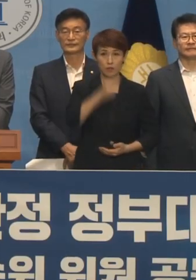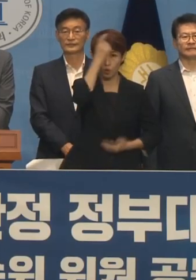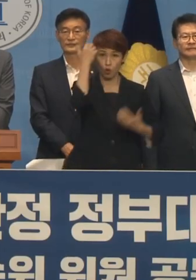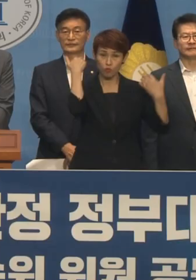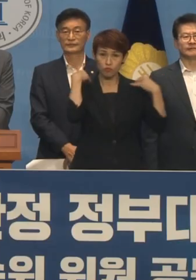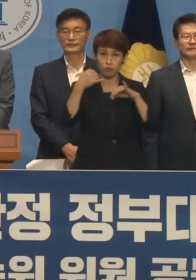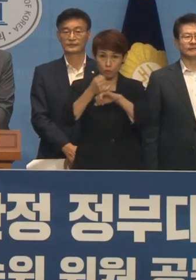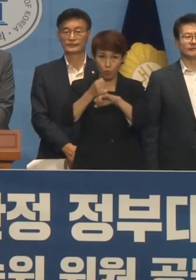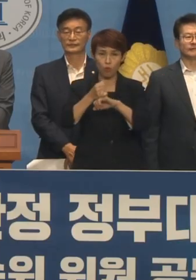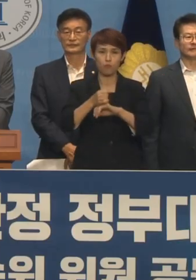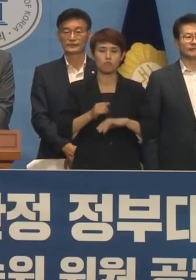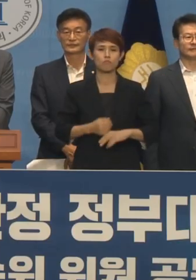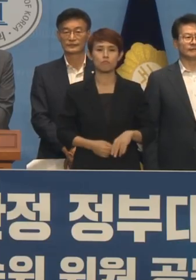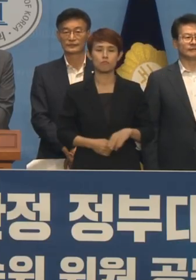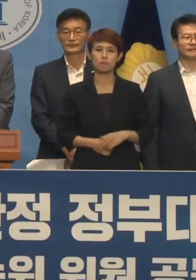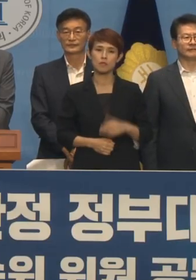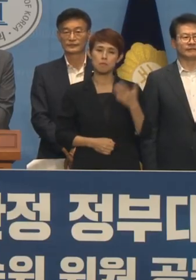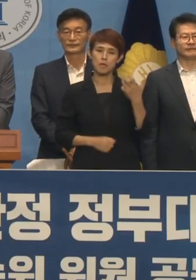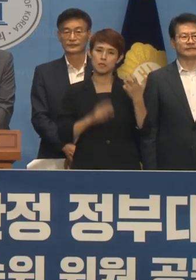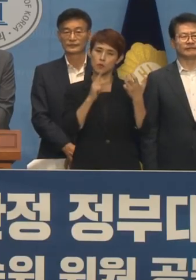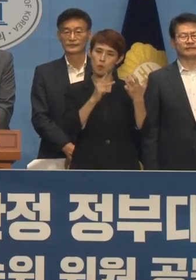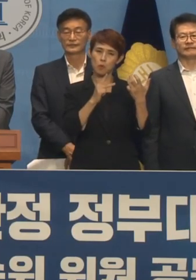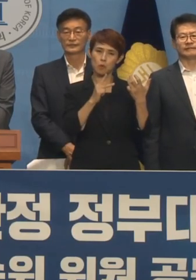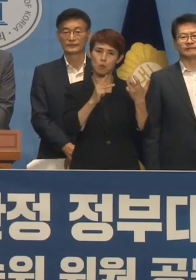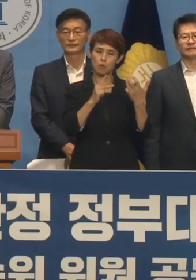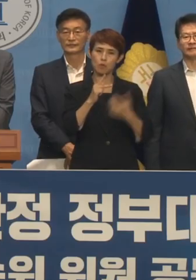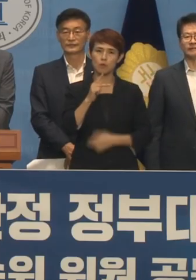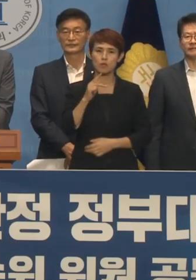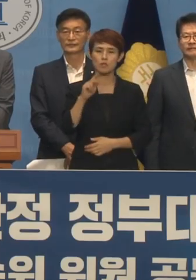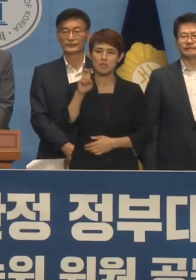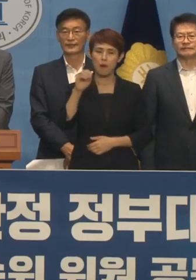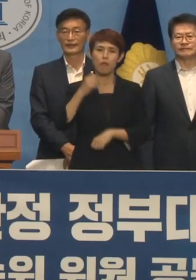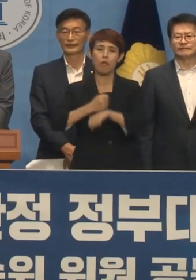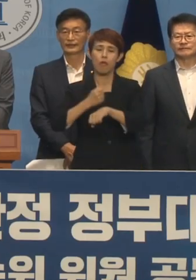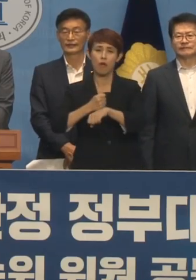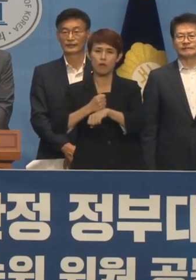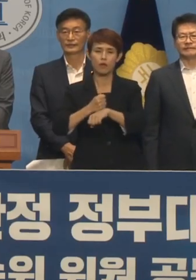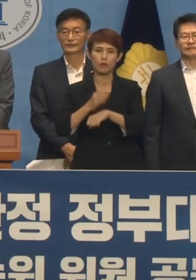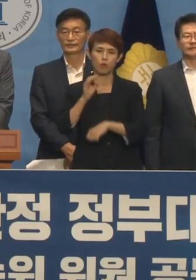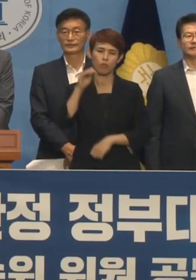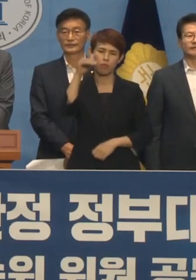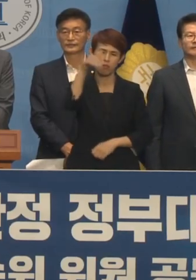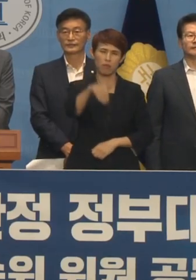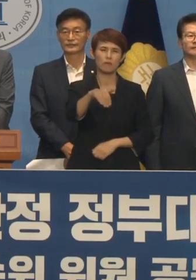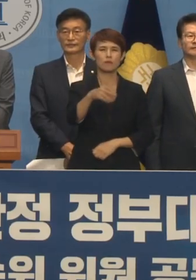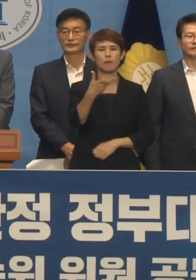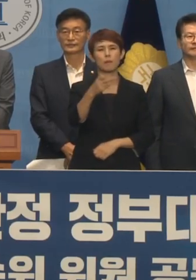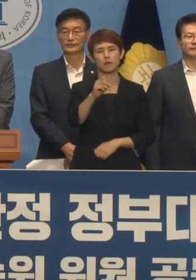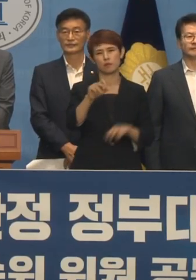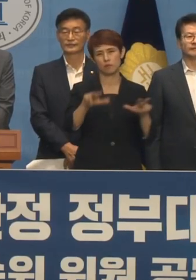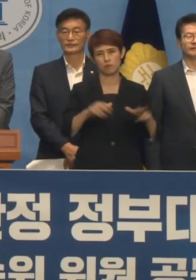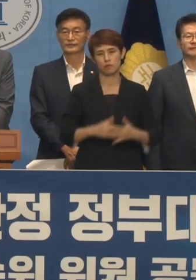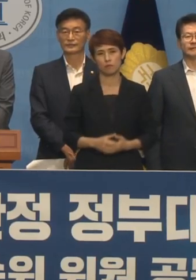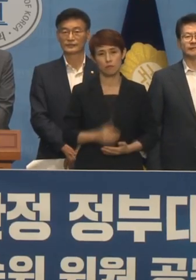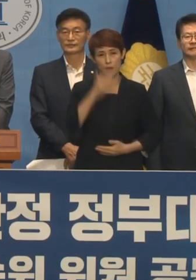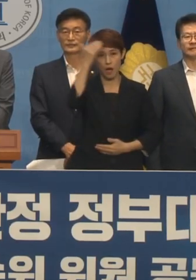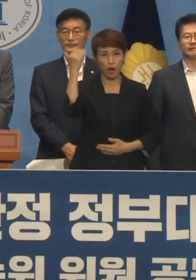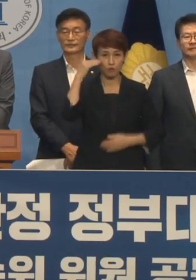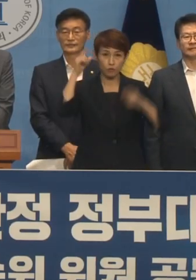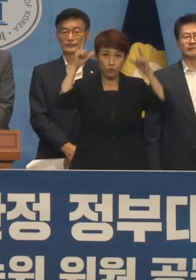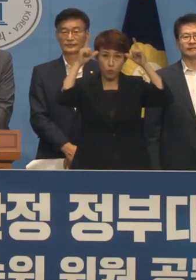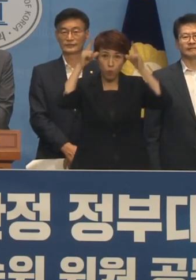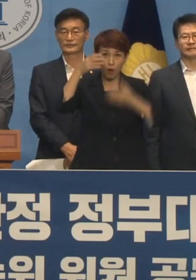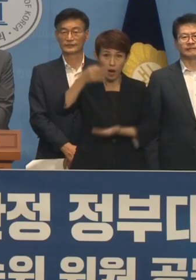20만 원대를 유지하겠다고 하는데 지금 18만 원대까지 떨어졌고요. 한우값이 많이 폭락해 있습니다. 한우 한